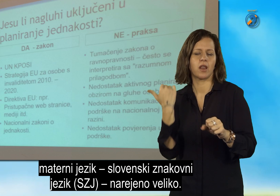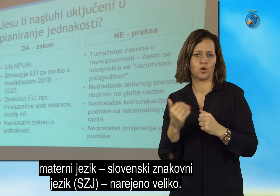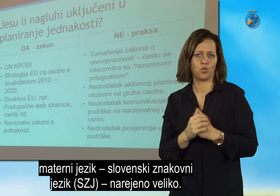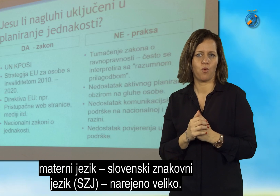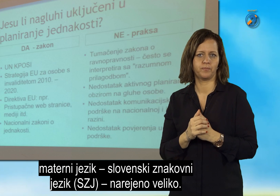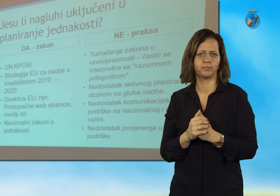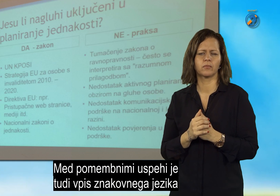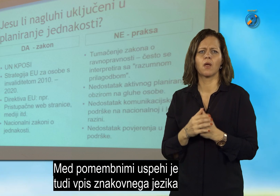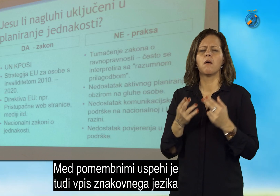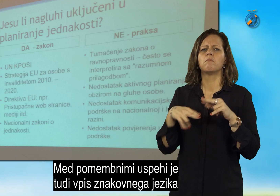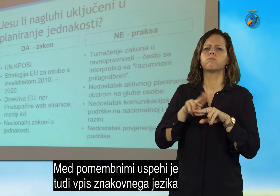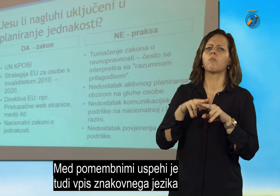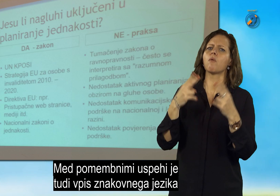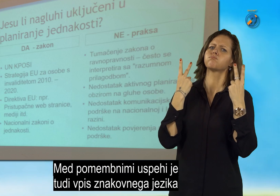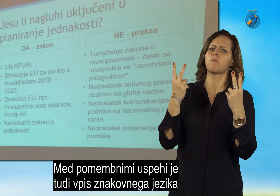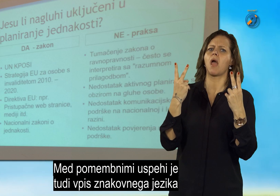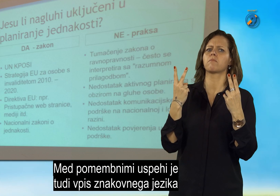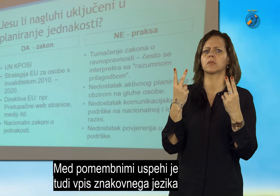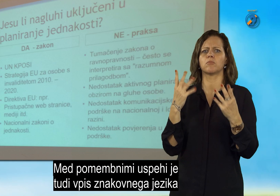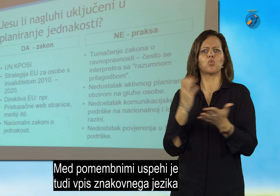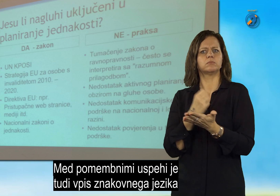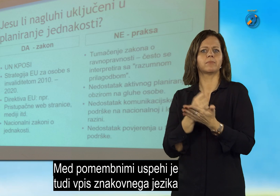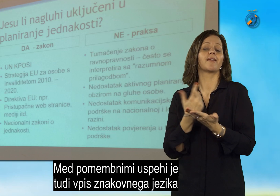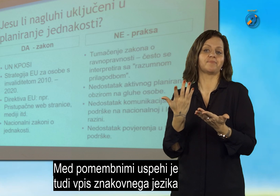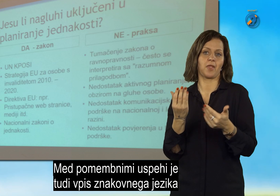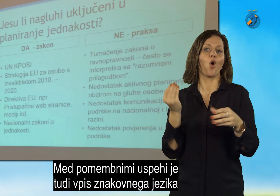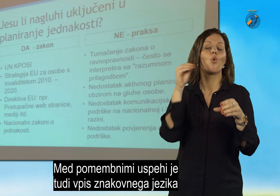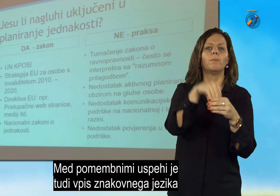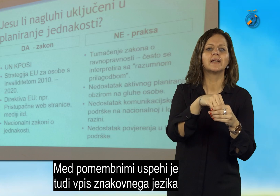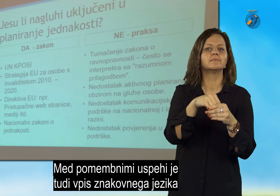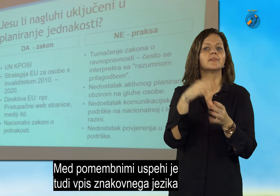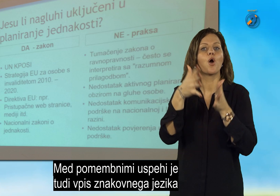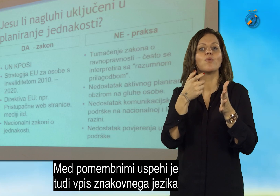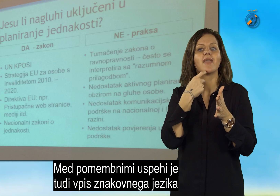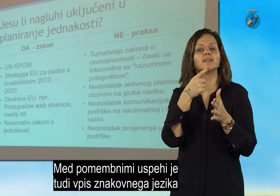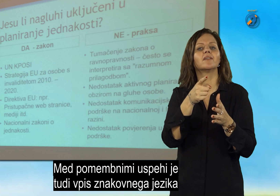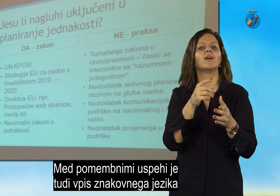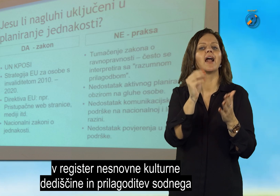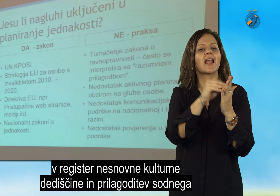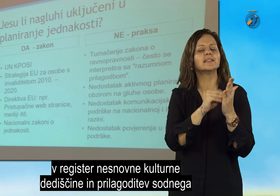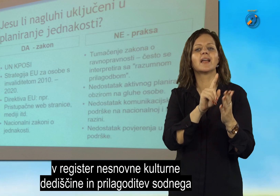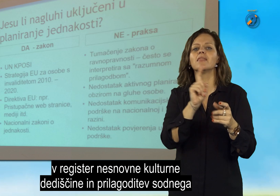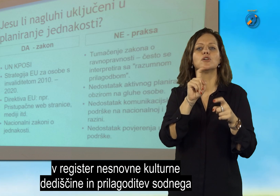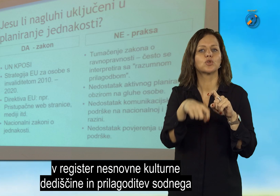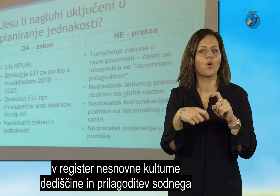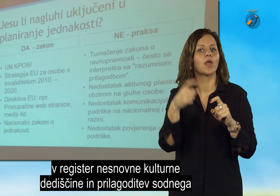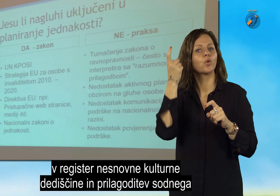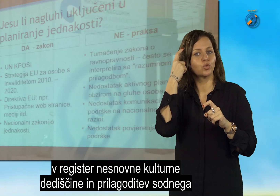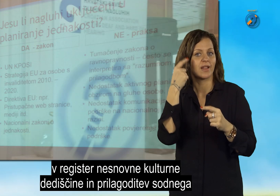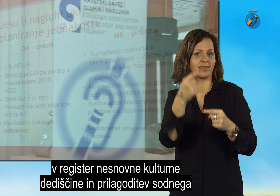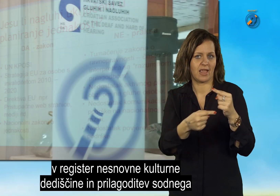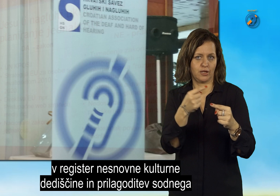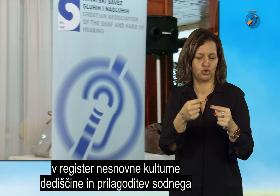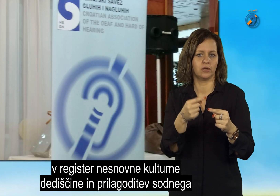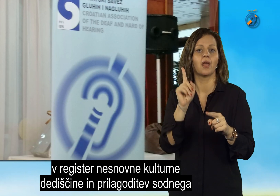znakovni jezik, narejeno veliko. Med pomembnimi uspehi je tudi vpis znakovnega jezika v register nesnovne